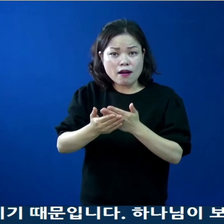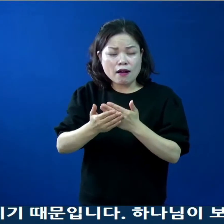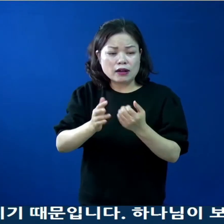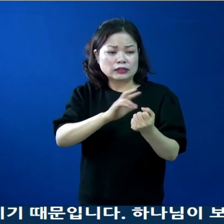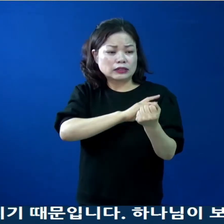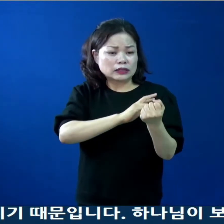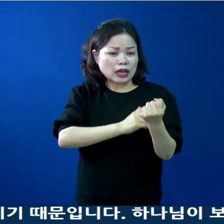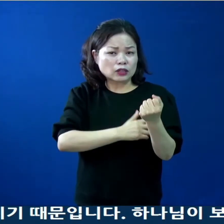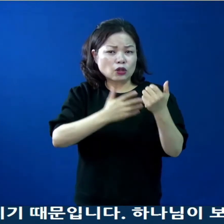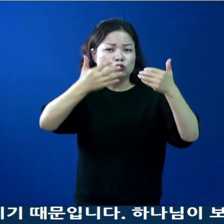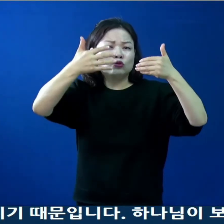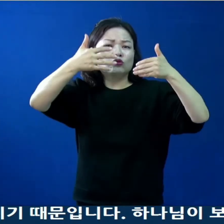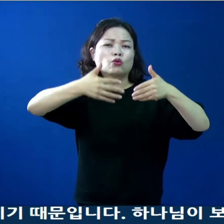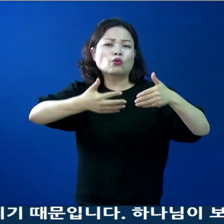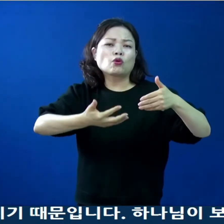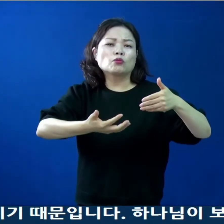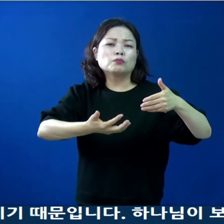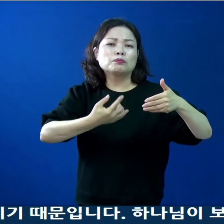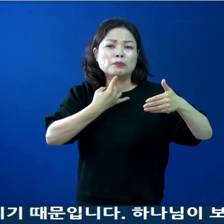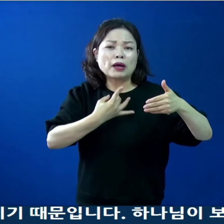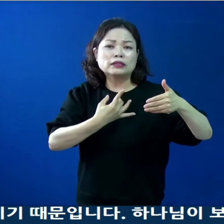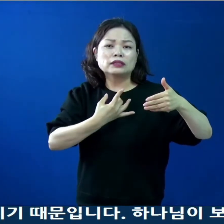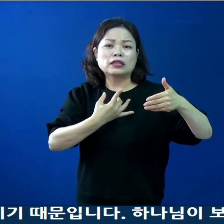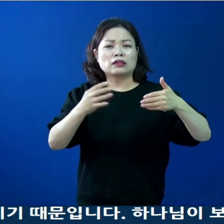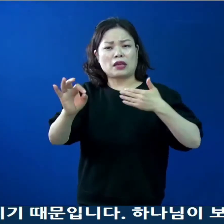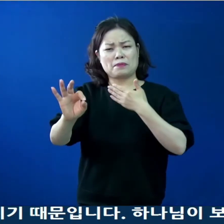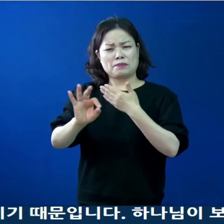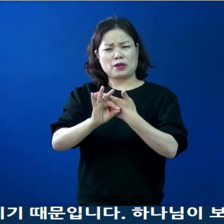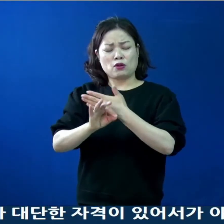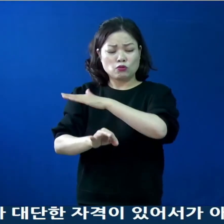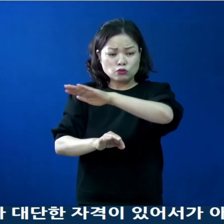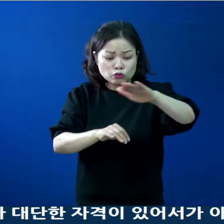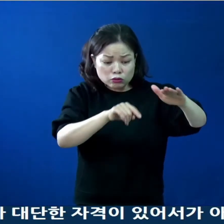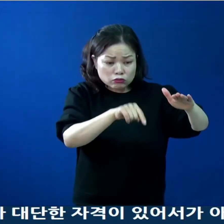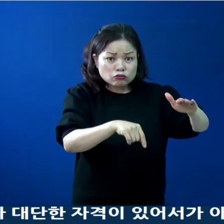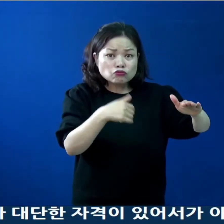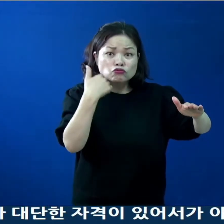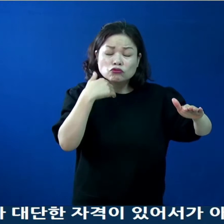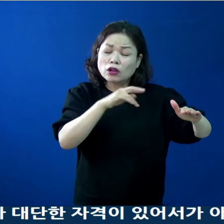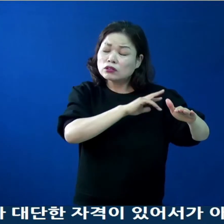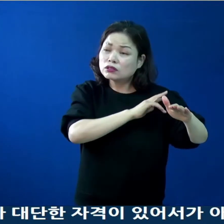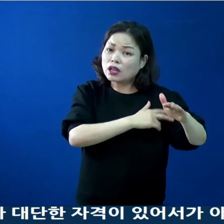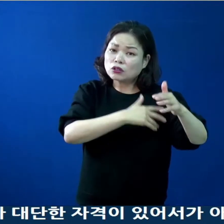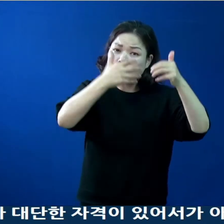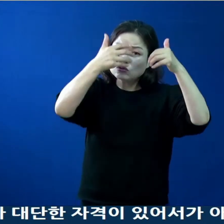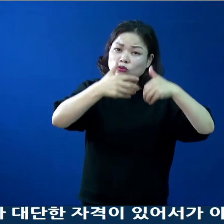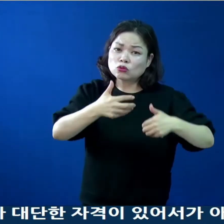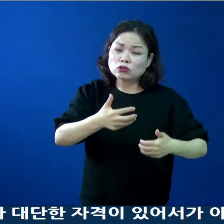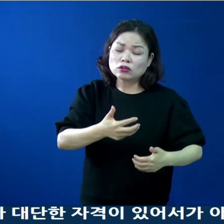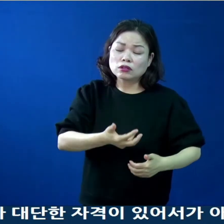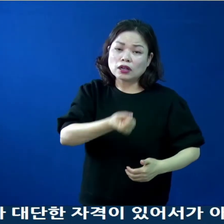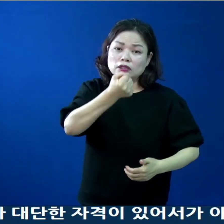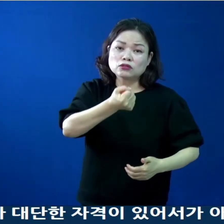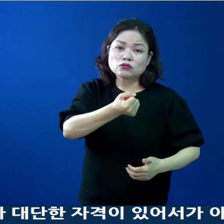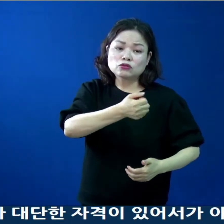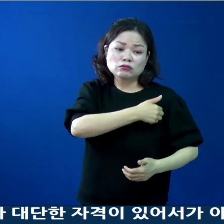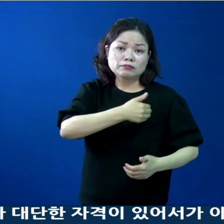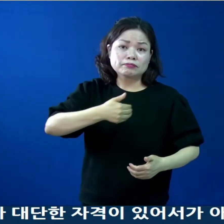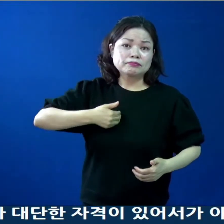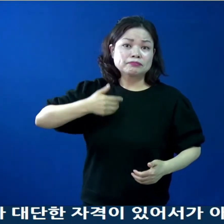자격과 조건을 갖춘 사람만 만날 수 있다면 우리 중 누가 그 자격과 조건을 자신 있게 갖췄다고 말할